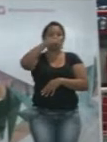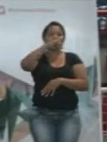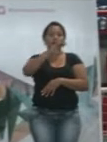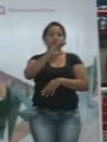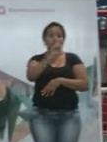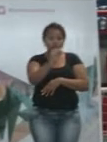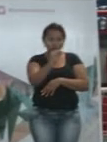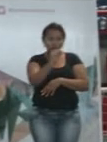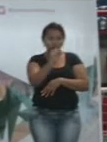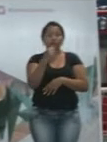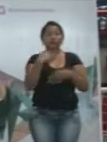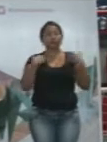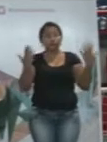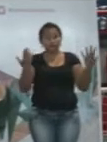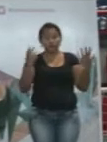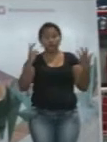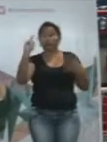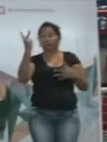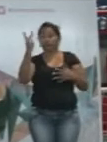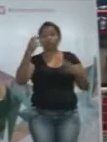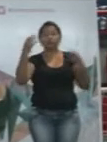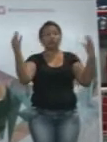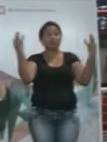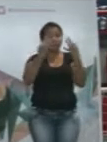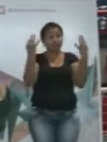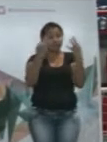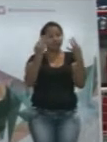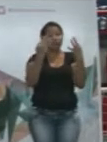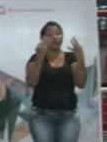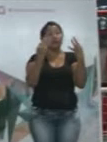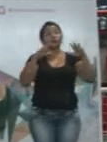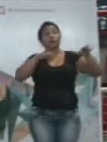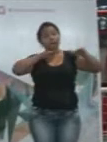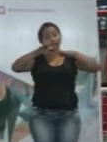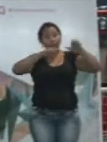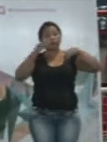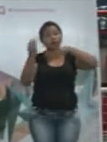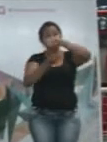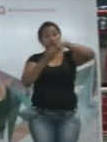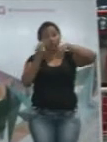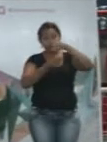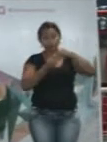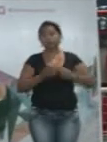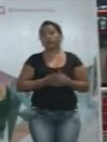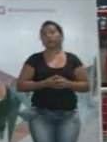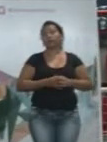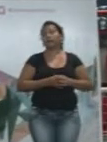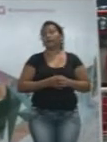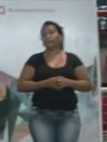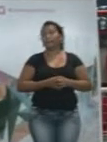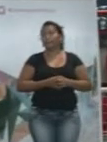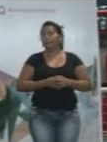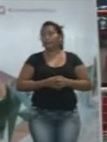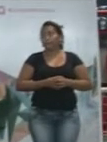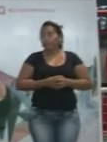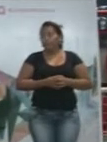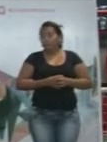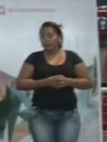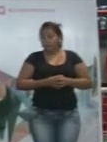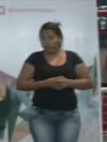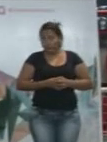gás hidrogênio, ele é perfeito para que você utilize, porque você não vai gerar nenhum tipo de contaminação. Então, observe comigo.